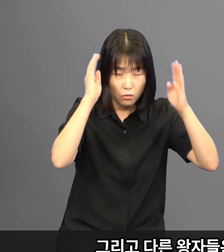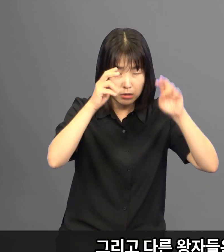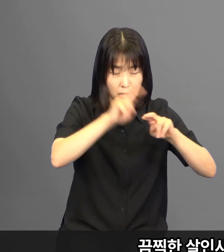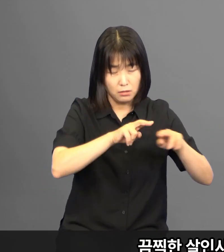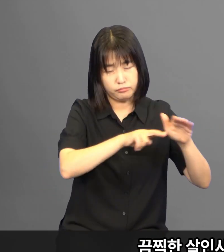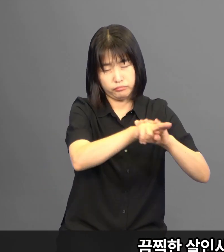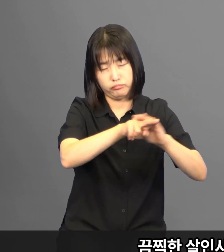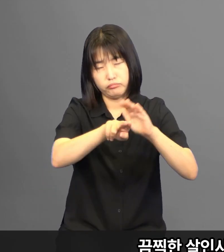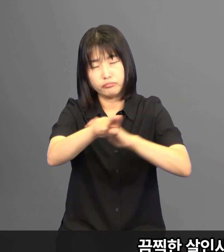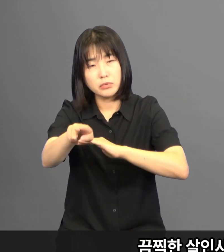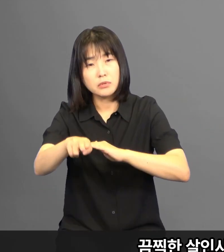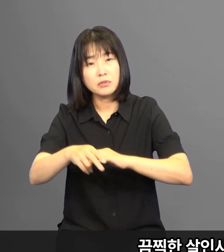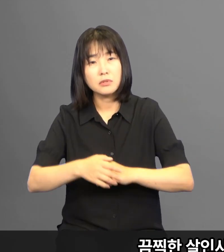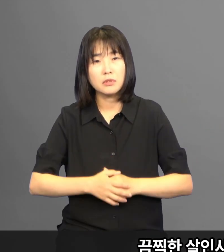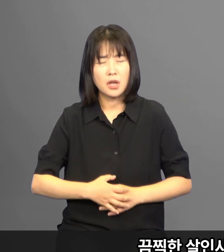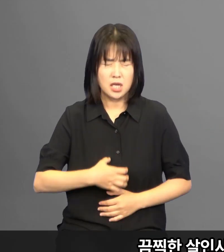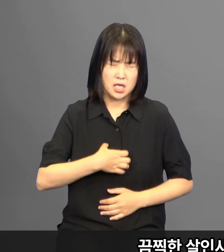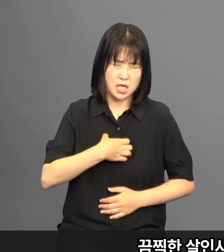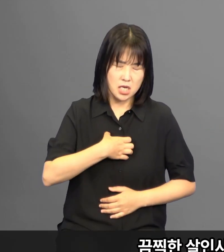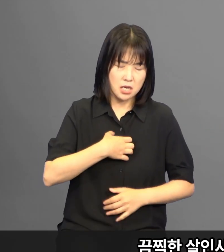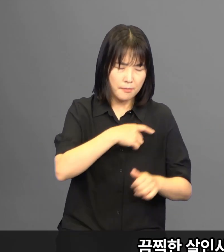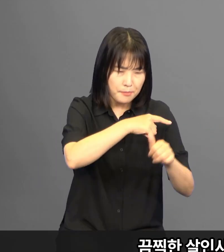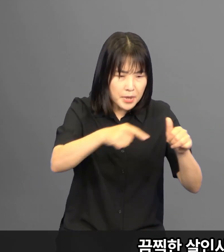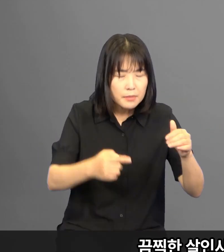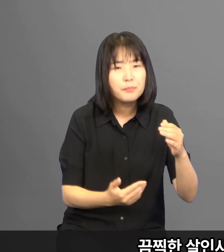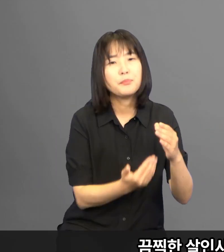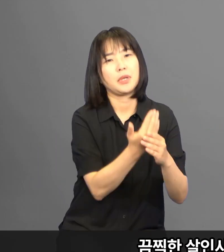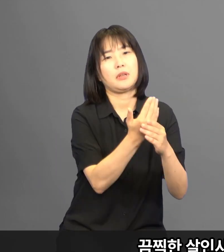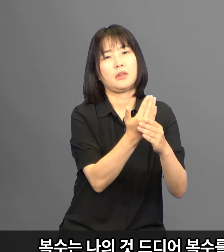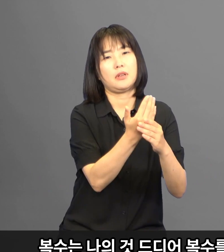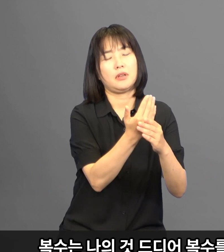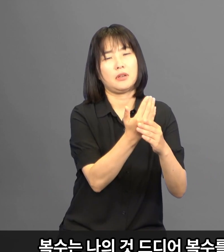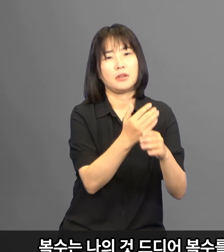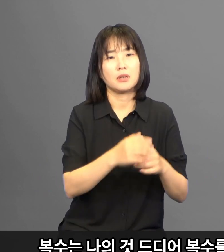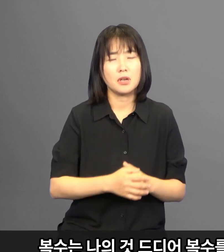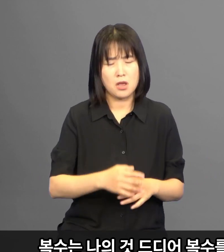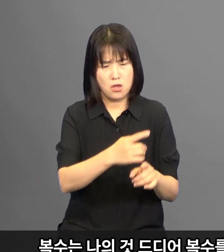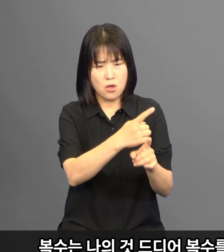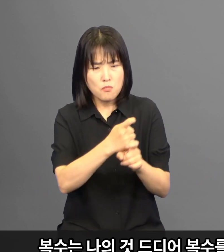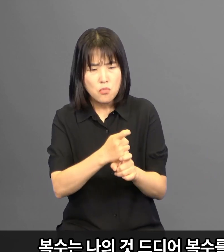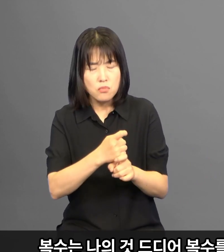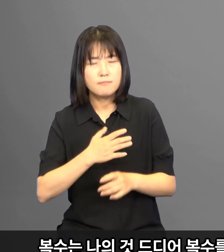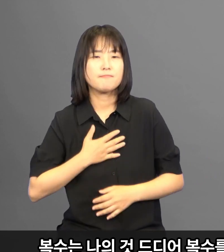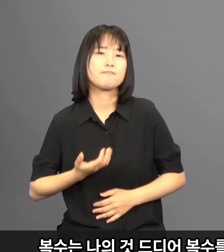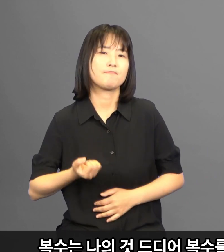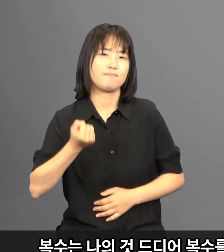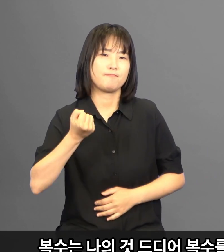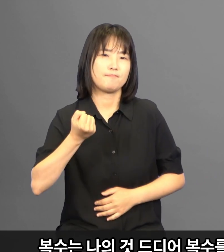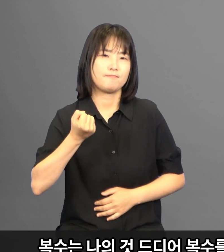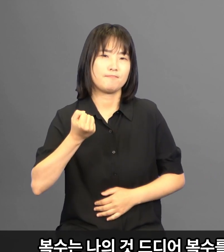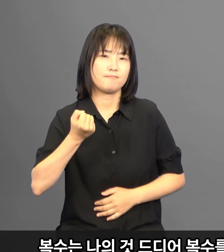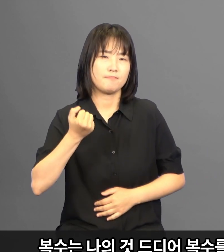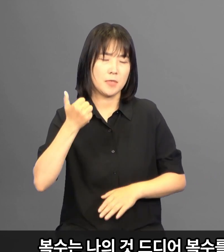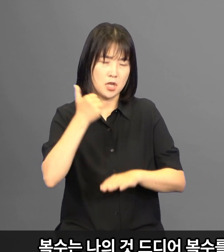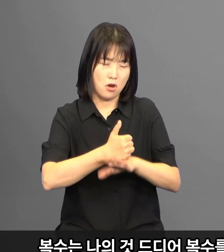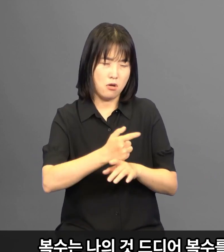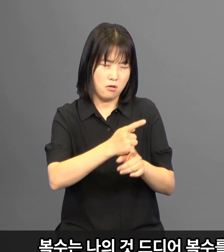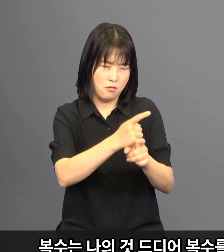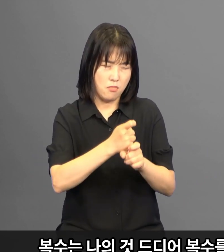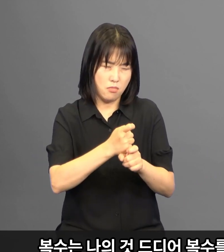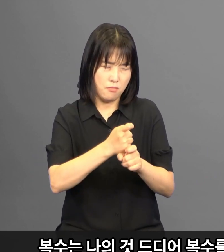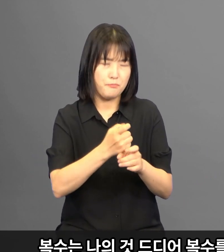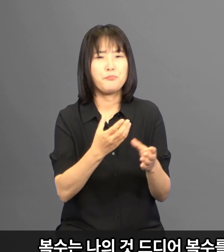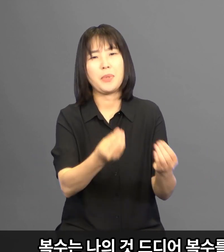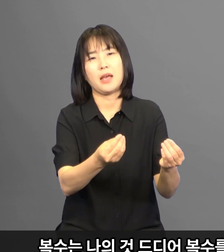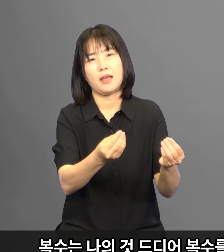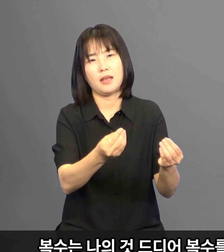가죠. 끔찍한 살인 사건이 벌어진 겁니다. 복수는 나의 것. 드디어 복수를 행했다. 내